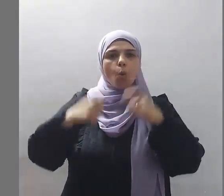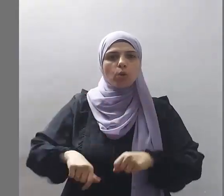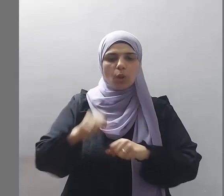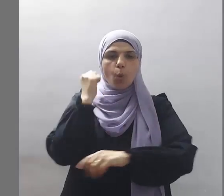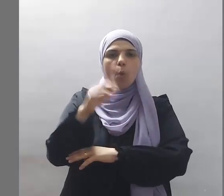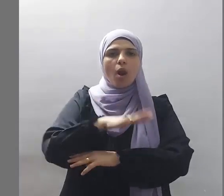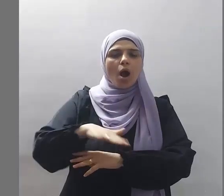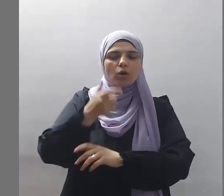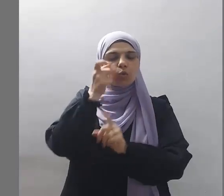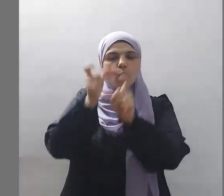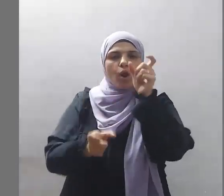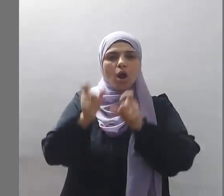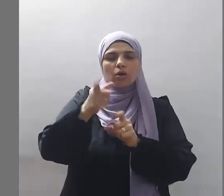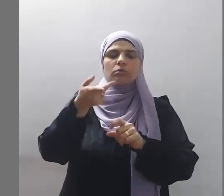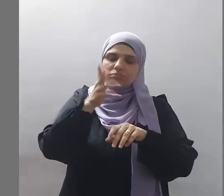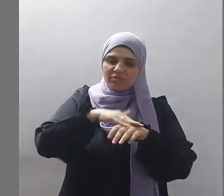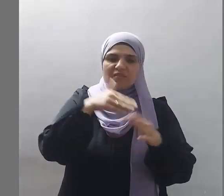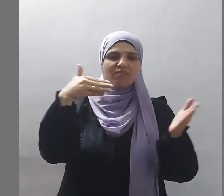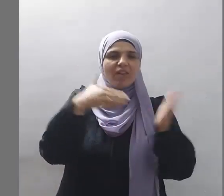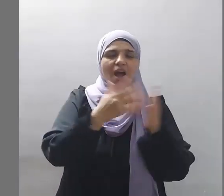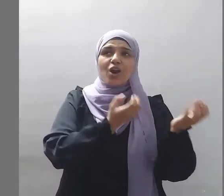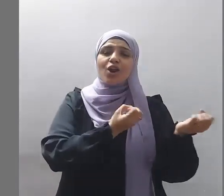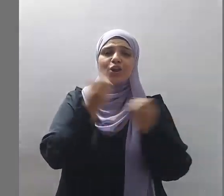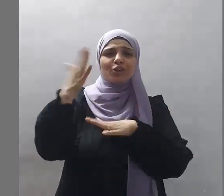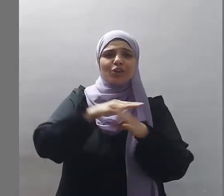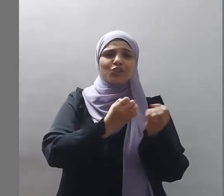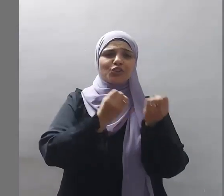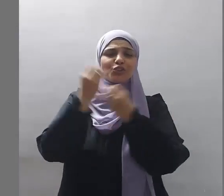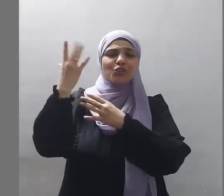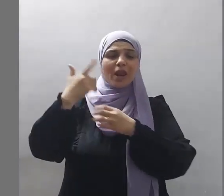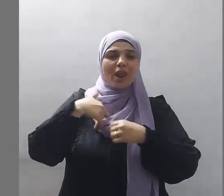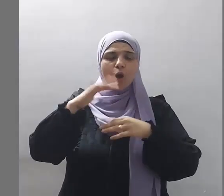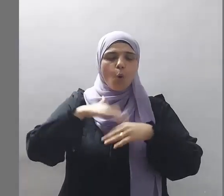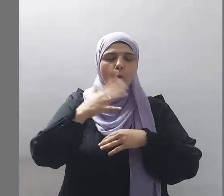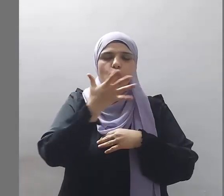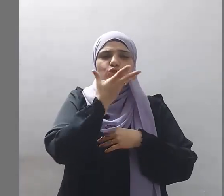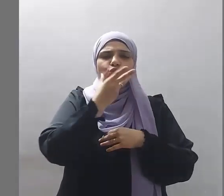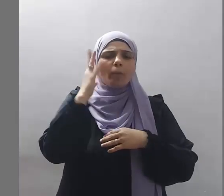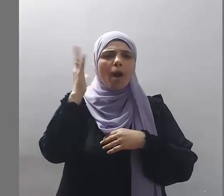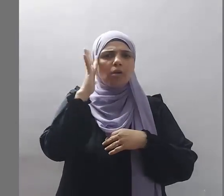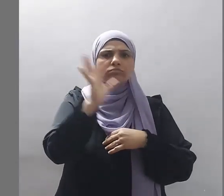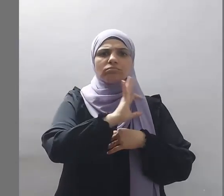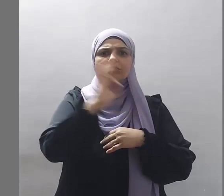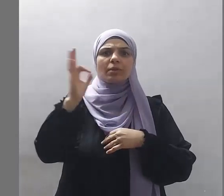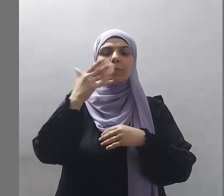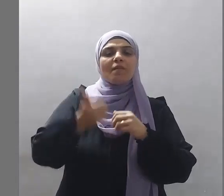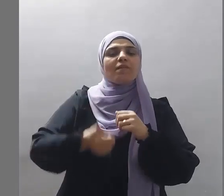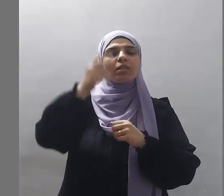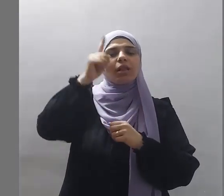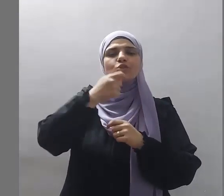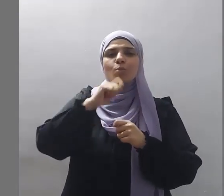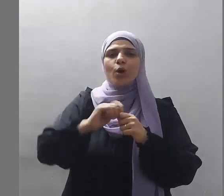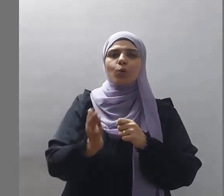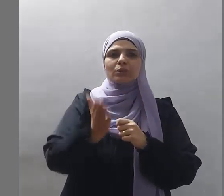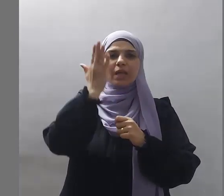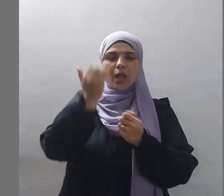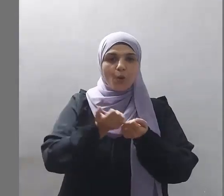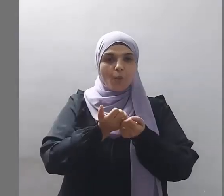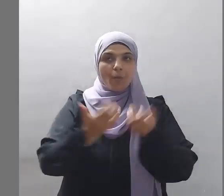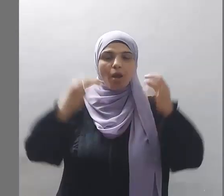إلى الحياة الأعظم التي يتنعمون فيها بفضل رب العالمين ويهنؤون بإكرامه، حيث